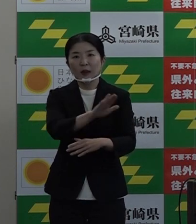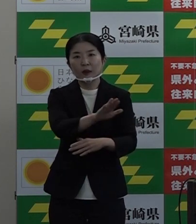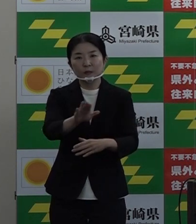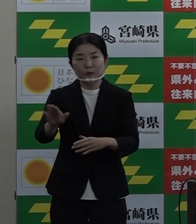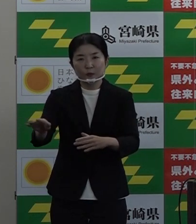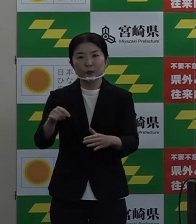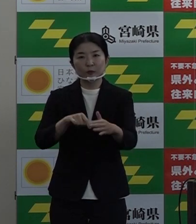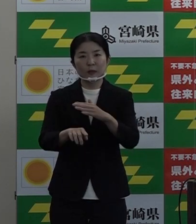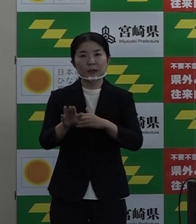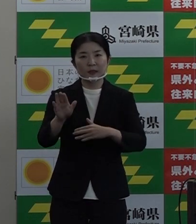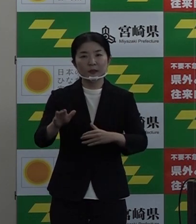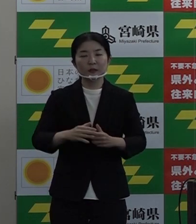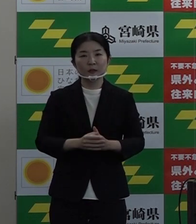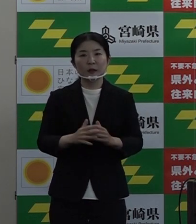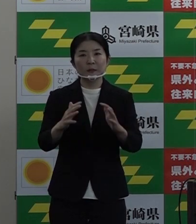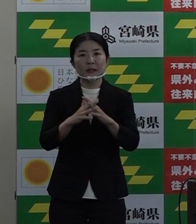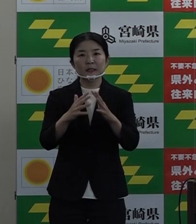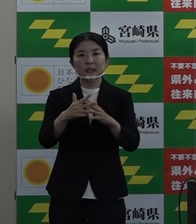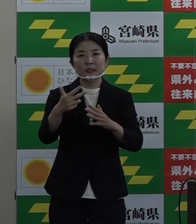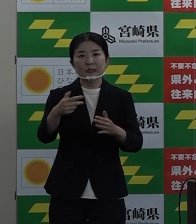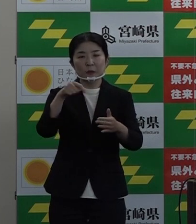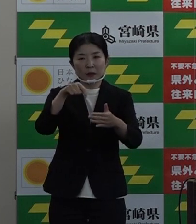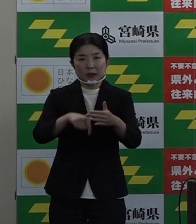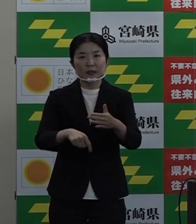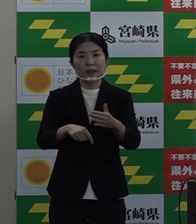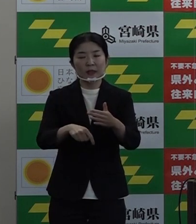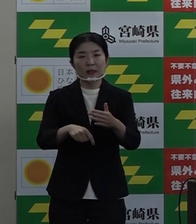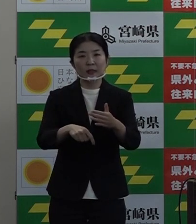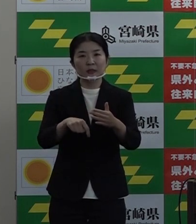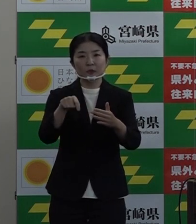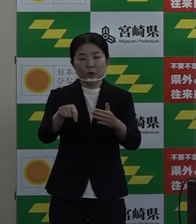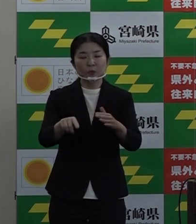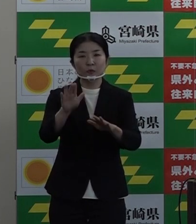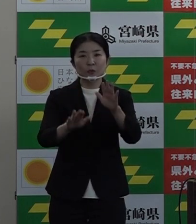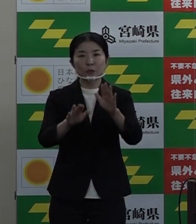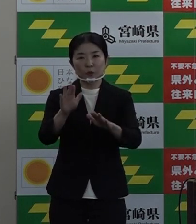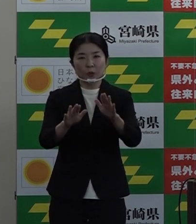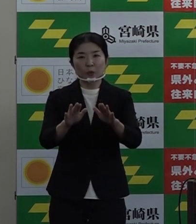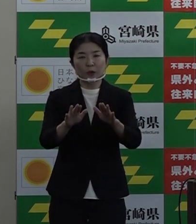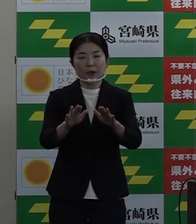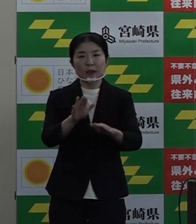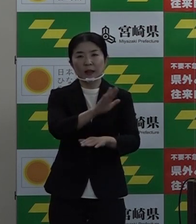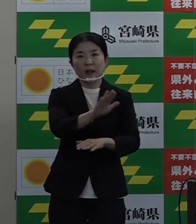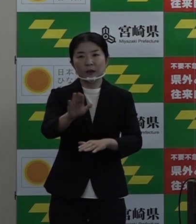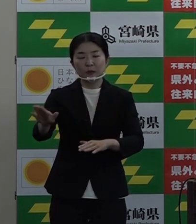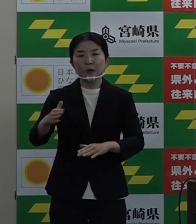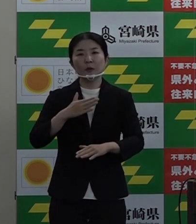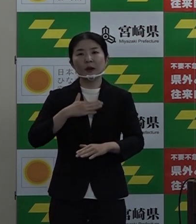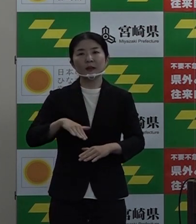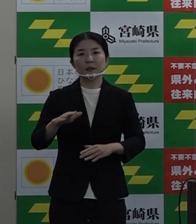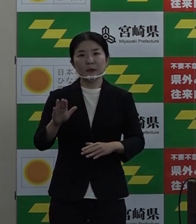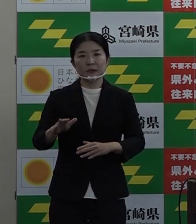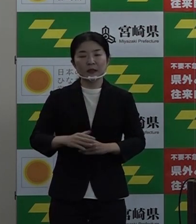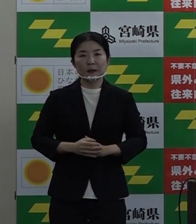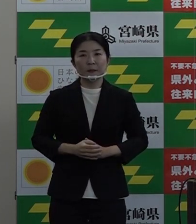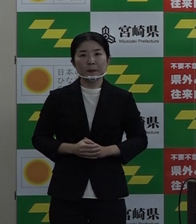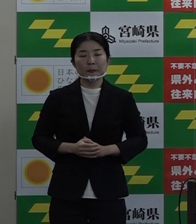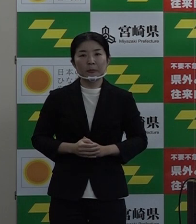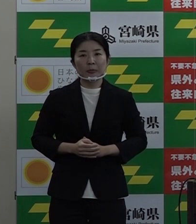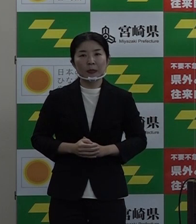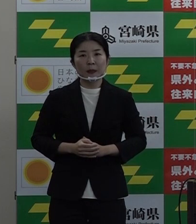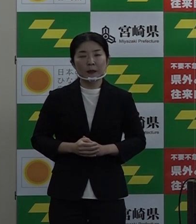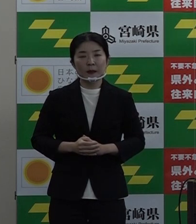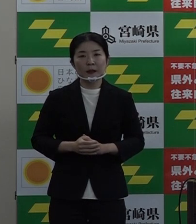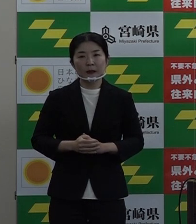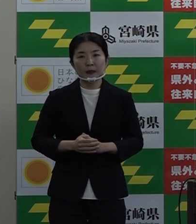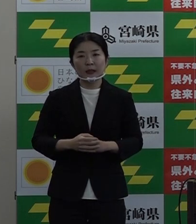になりますが、宮崎市内で多く確認をされているということであります。 ではこの保険適用を受けたその